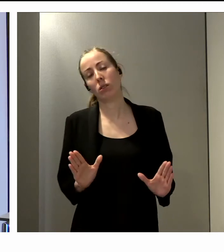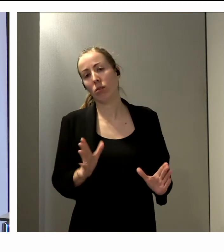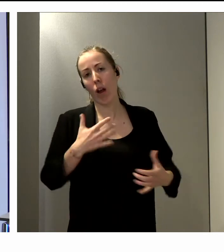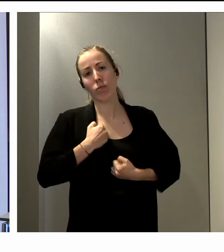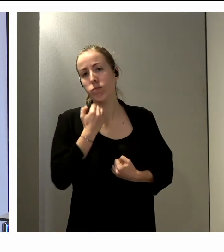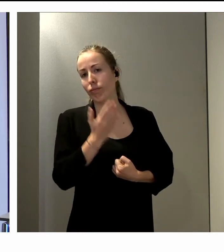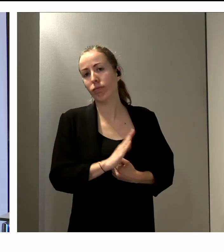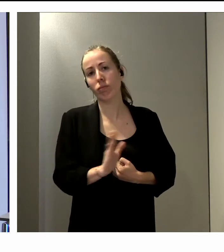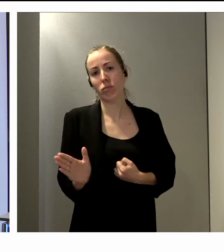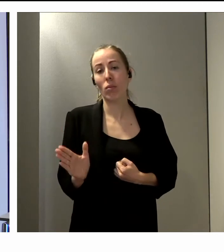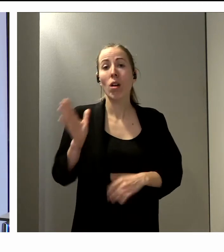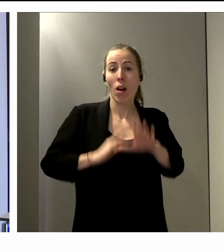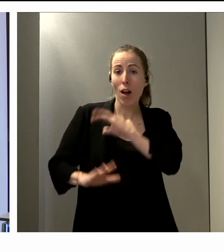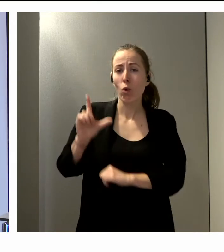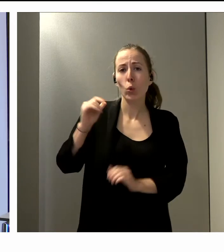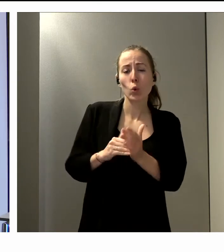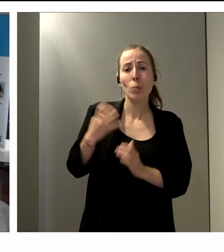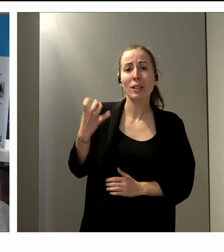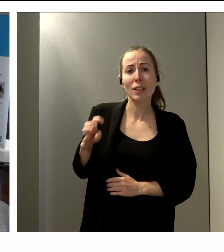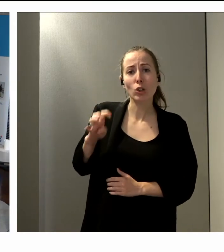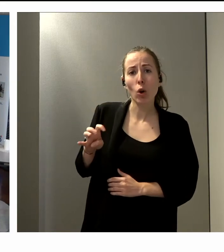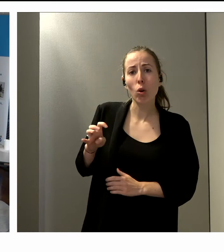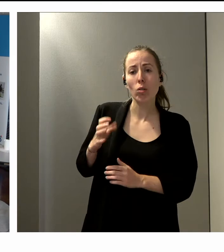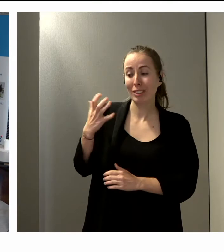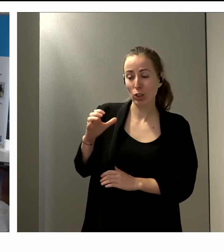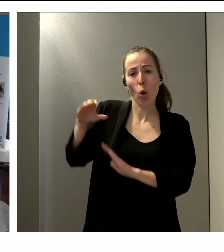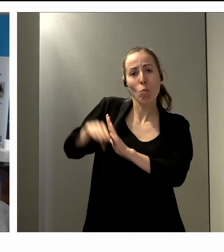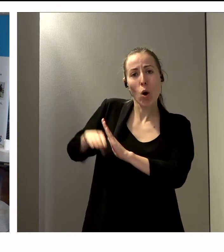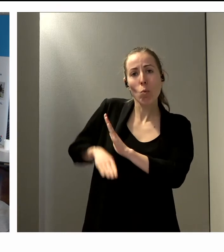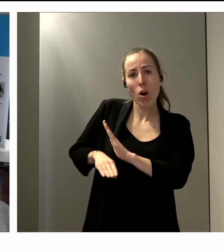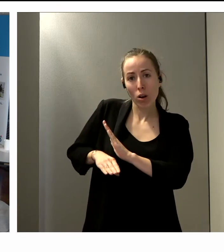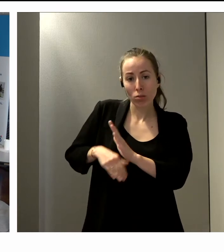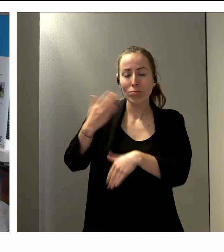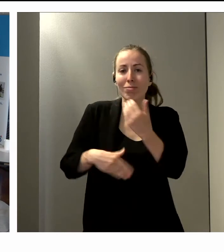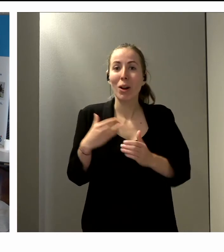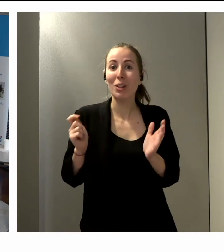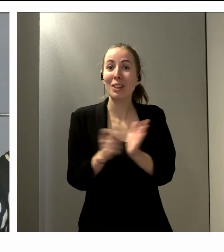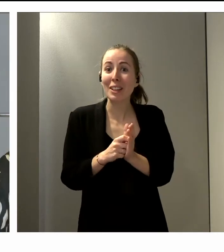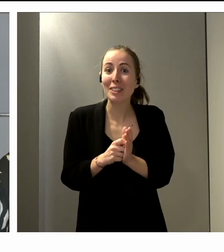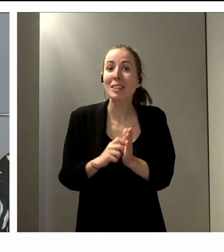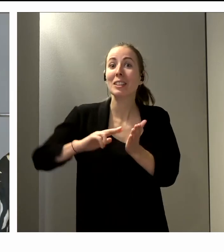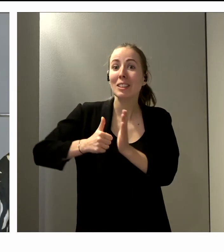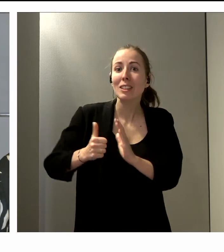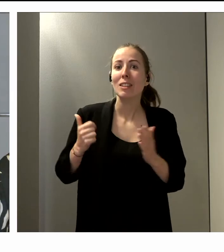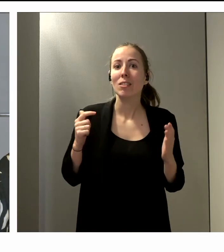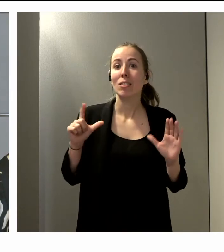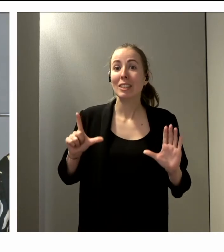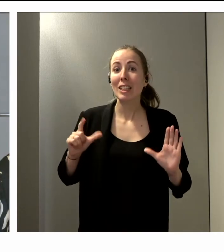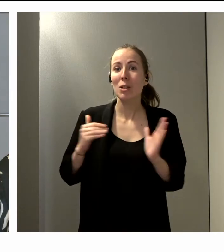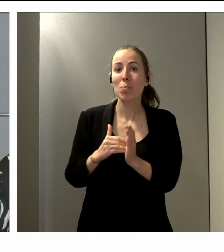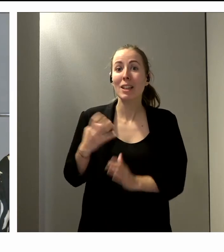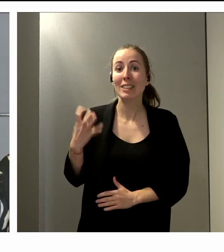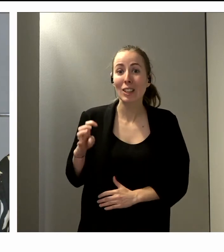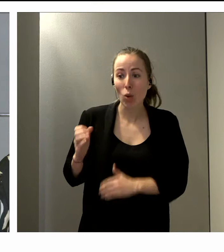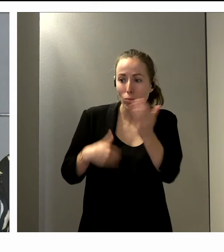on était moins de 2500. Au moment de la signature de la charte, il y en avait à peu près 7500, aujourd'hui 37 000. Donc on ne peut pas dire que ça